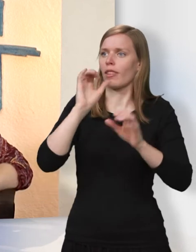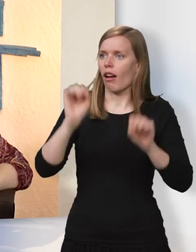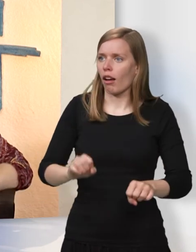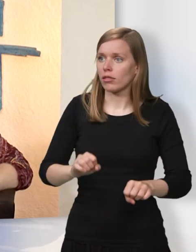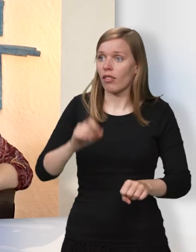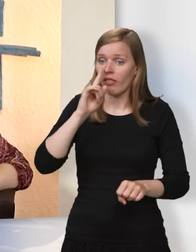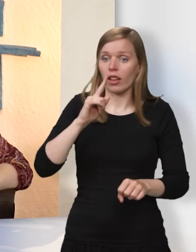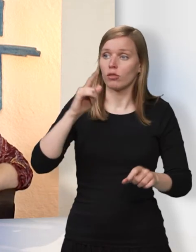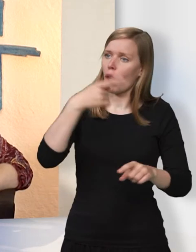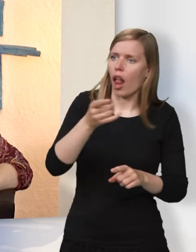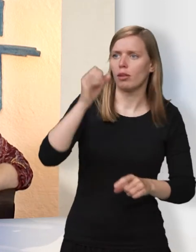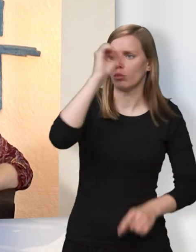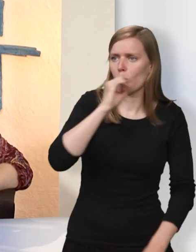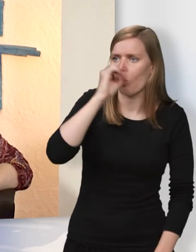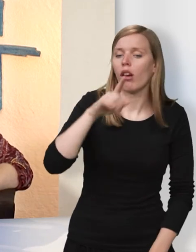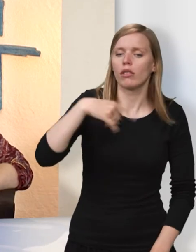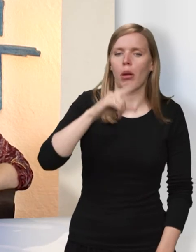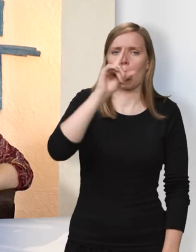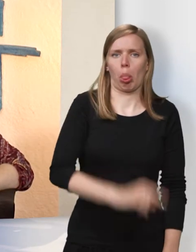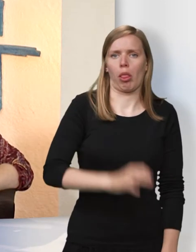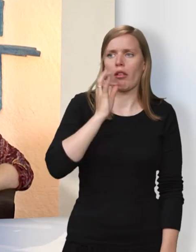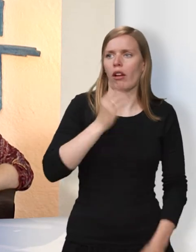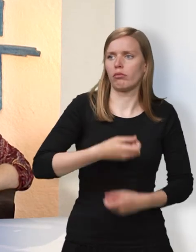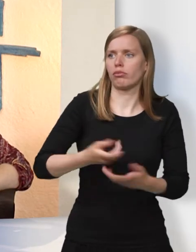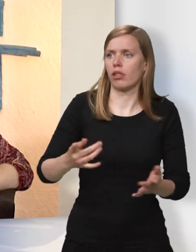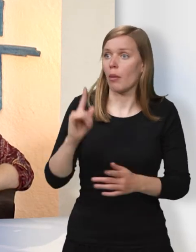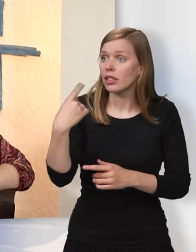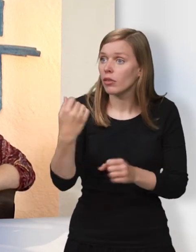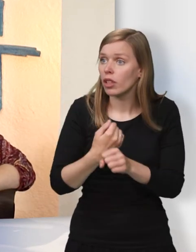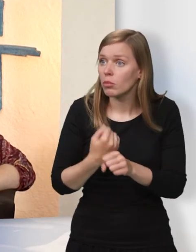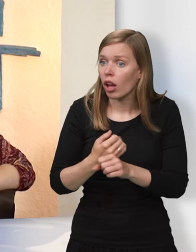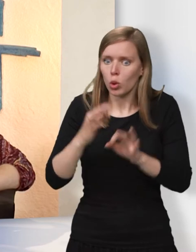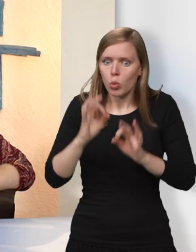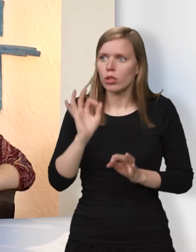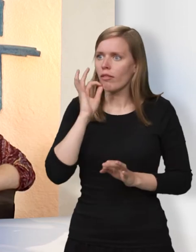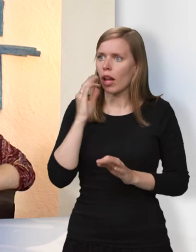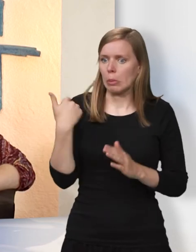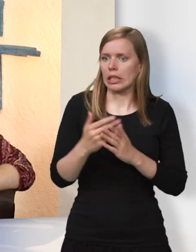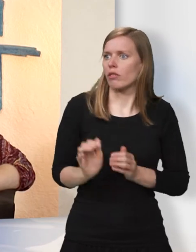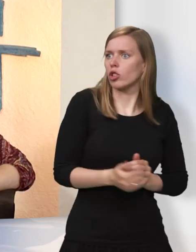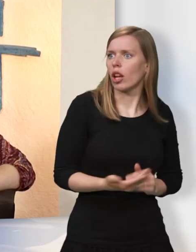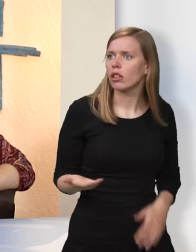geringen. Du aber hast den guten Wein bis jetzt zurückbehalten.